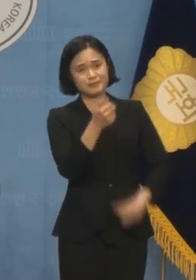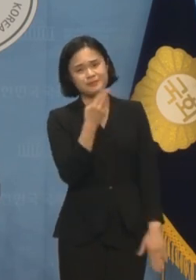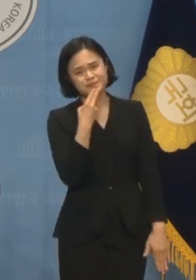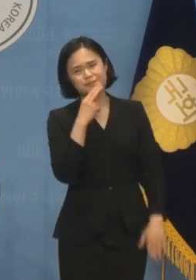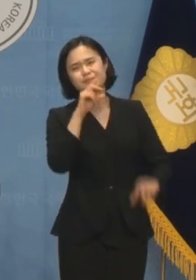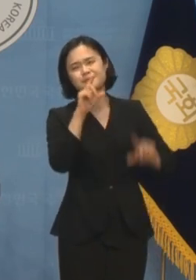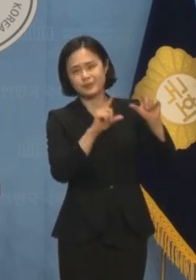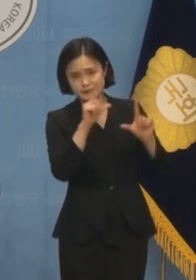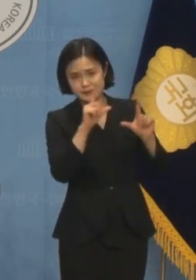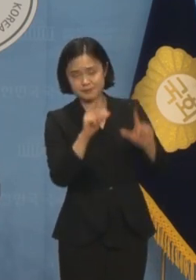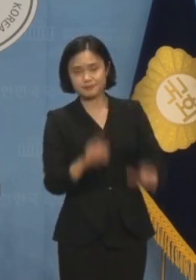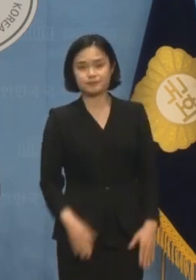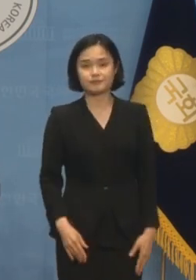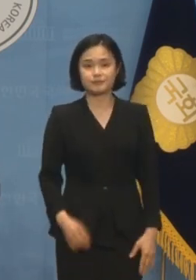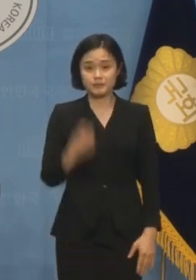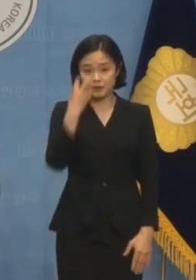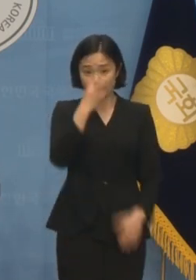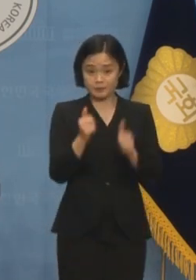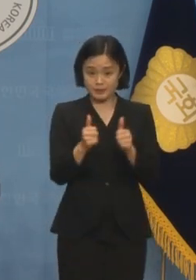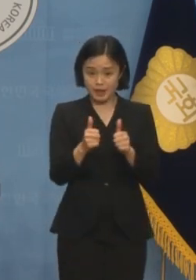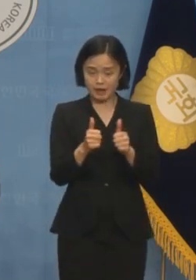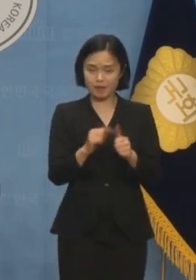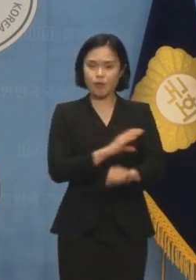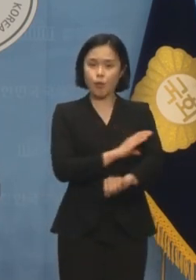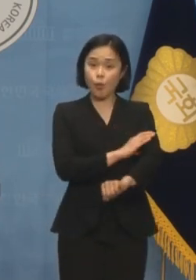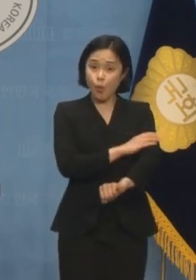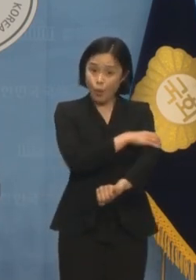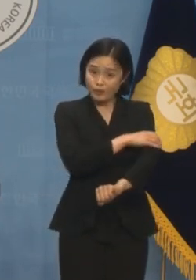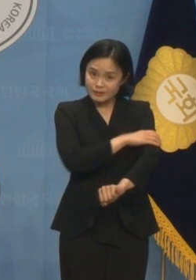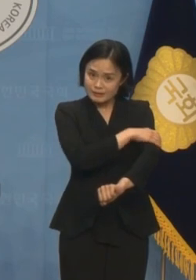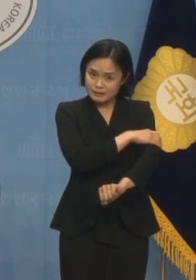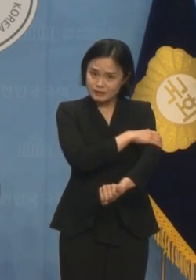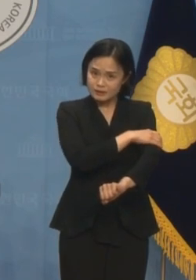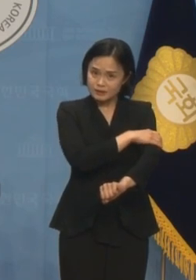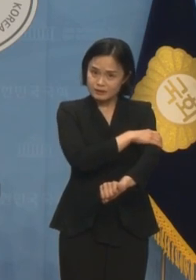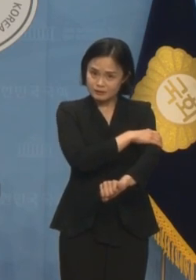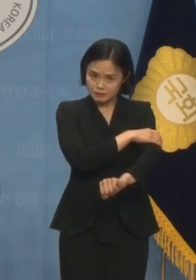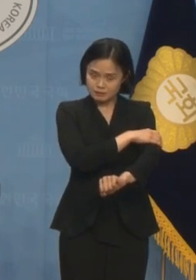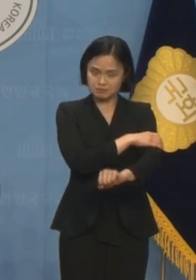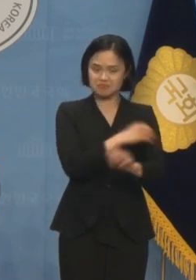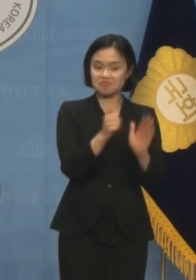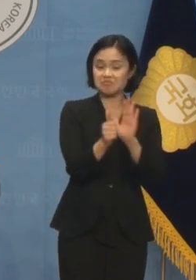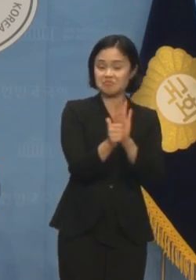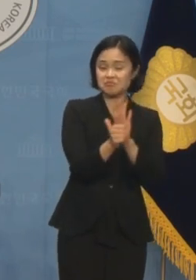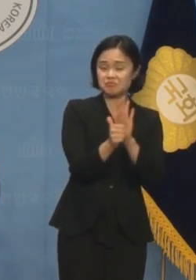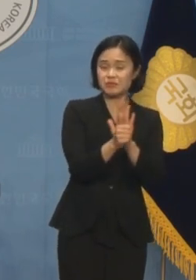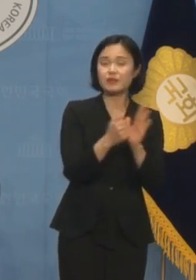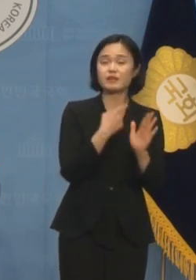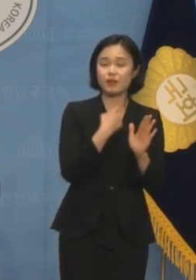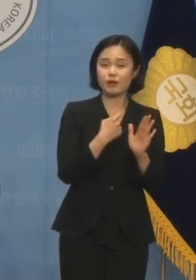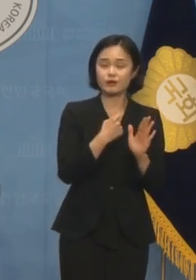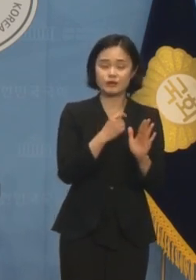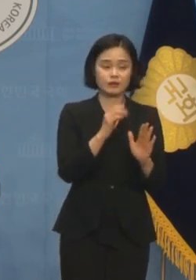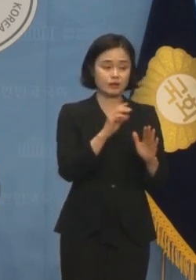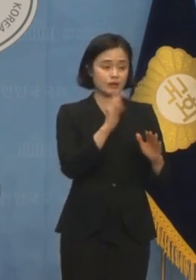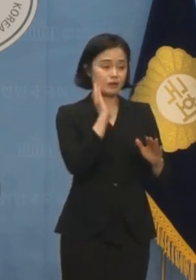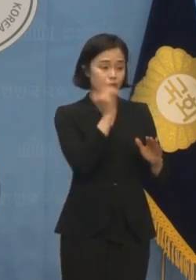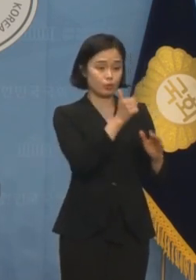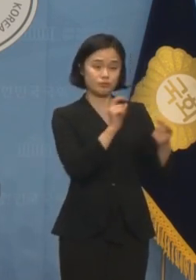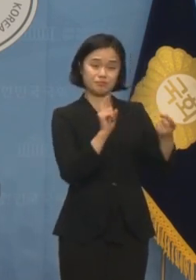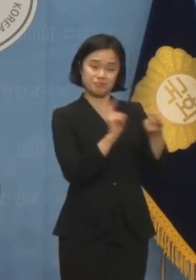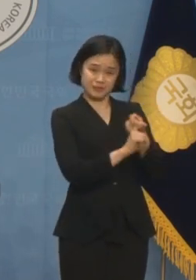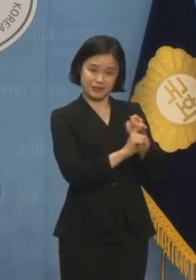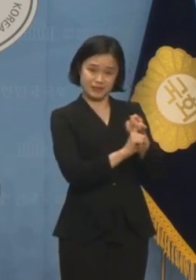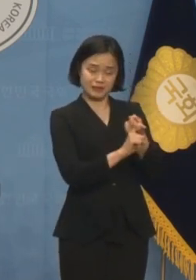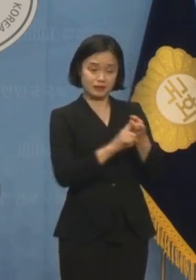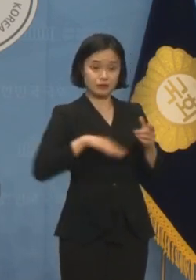윤석열 검찰 독재 정권의 든든한 후원자였던 친윤 언론들마저 대통령이 변해야